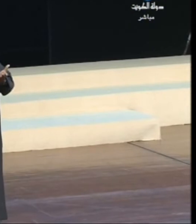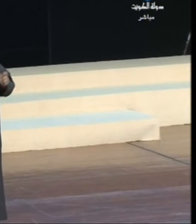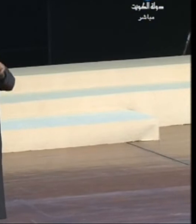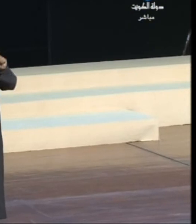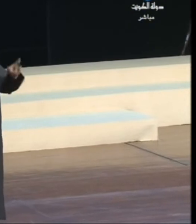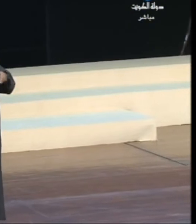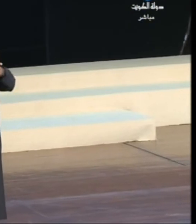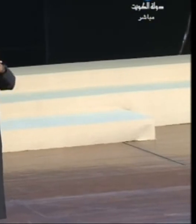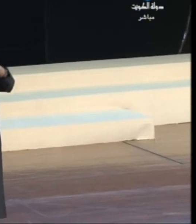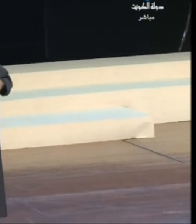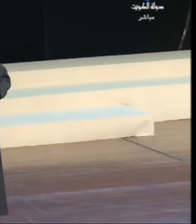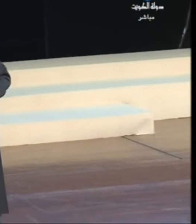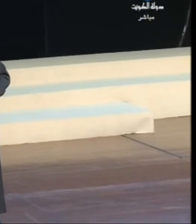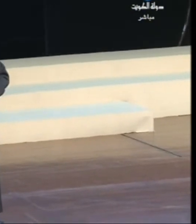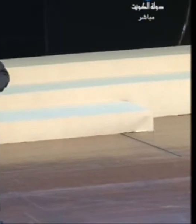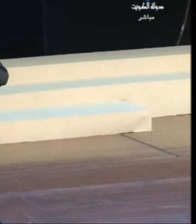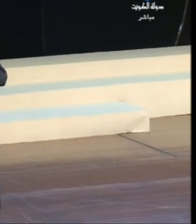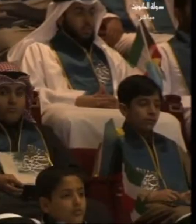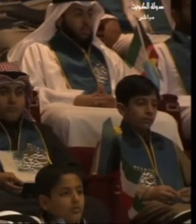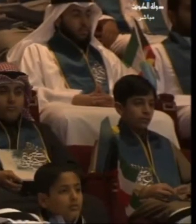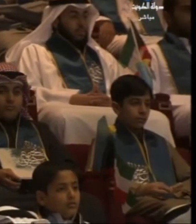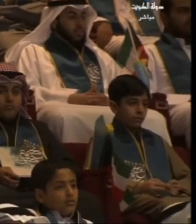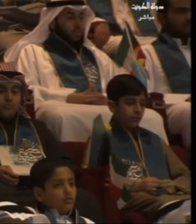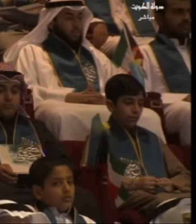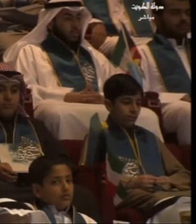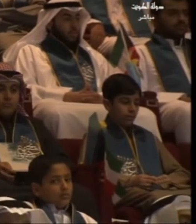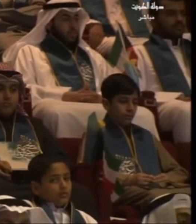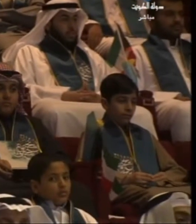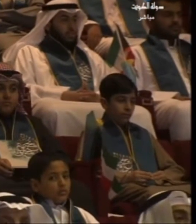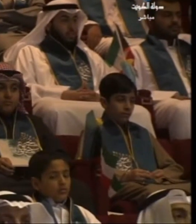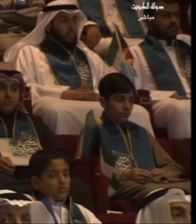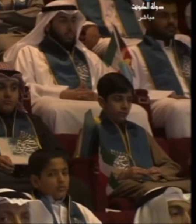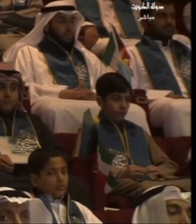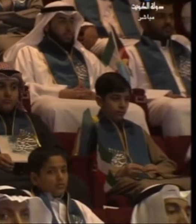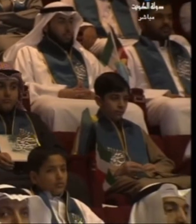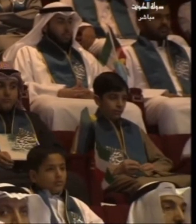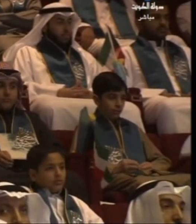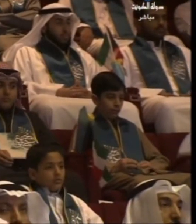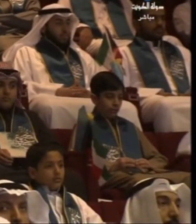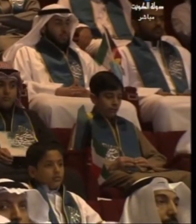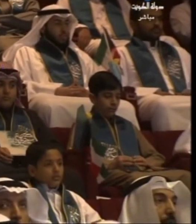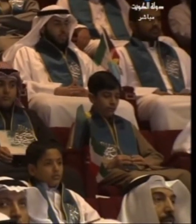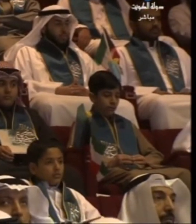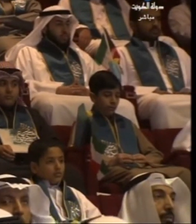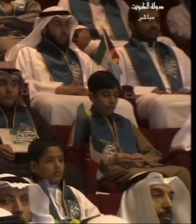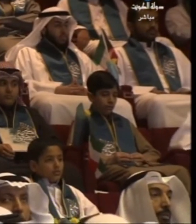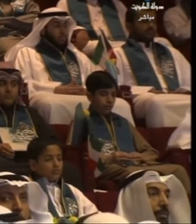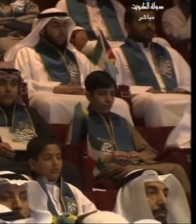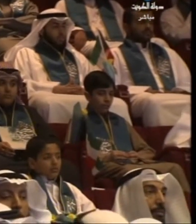الكويت بكتاب الله تعالى استمرار النهج سلفكم أمير القلوب الشيخ جابر الأحمد الصباح رحمه